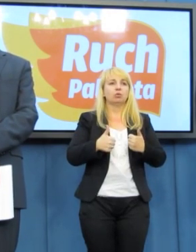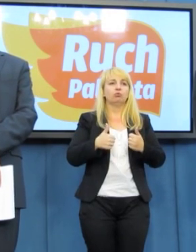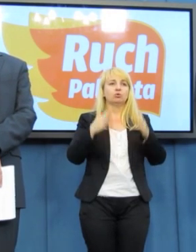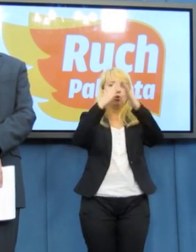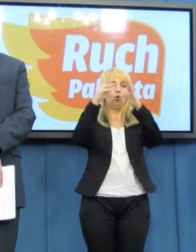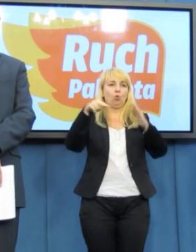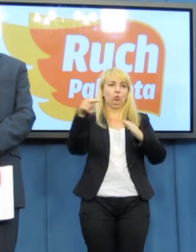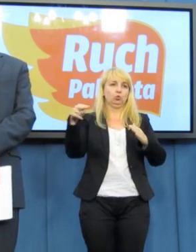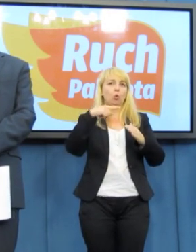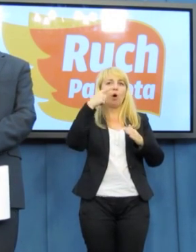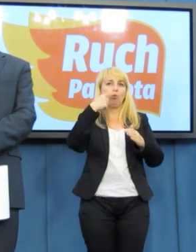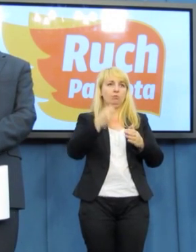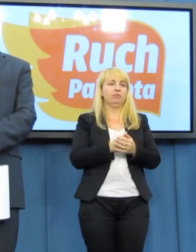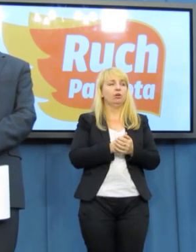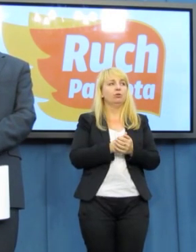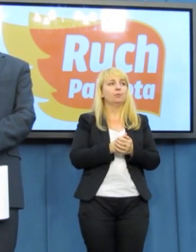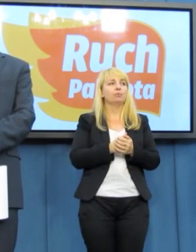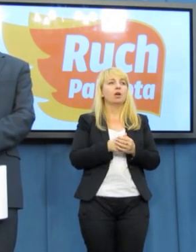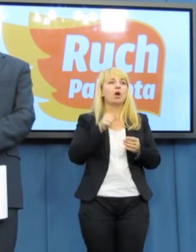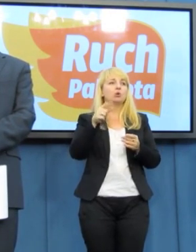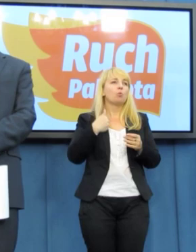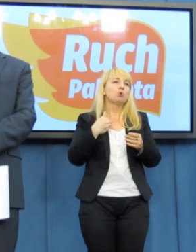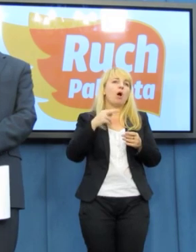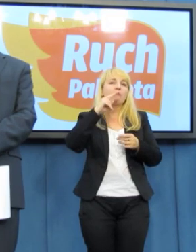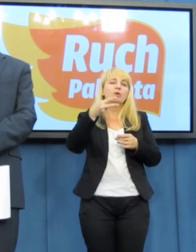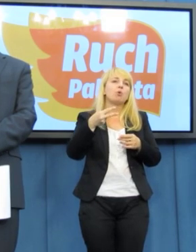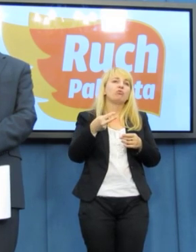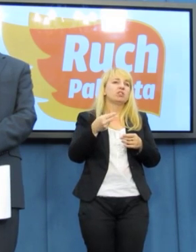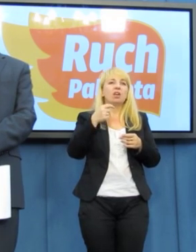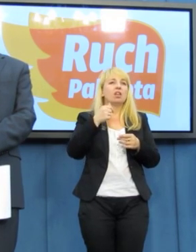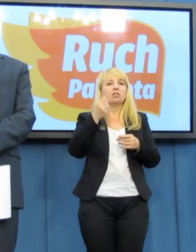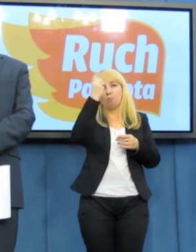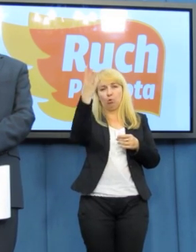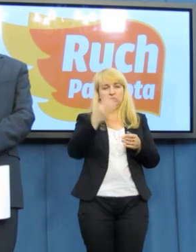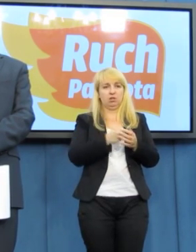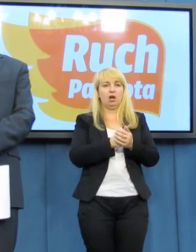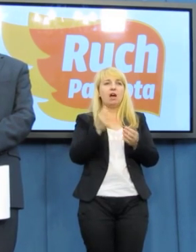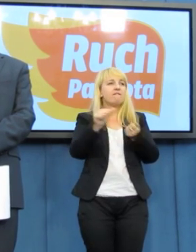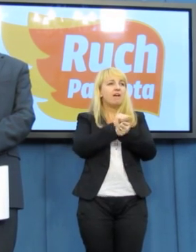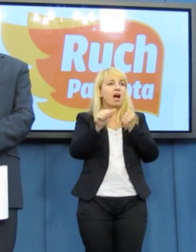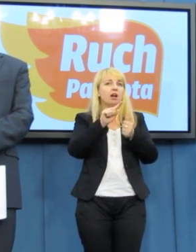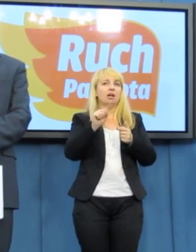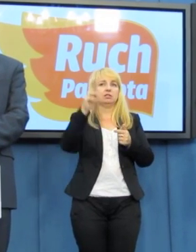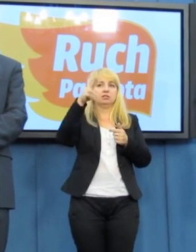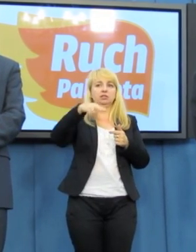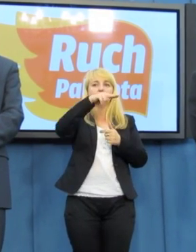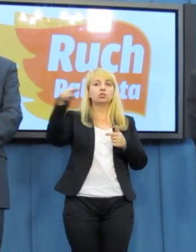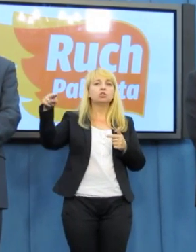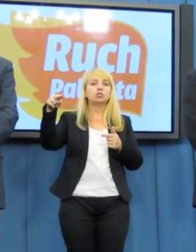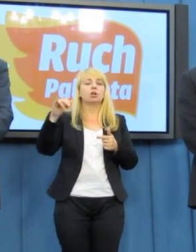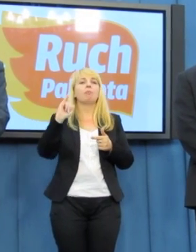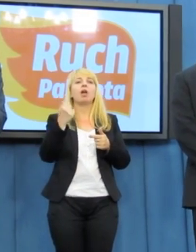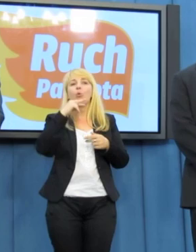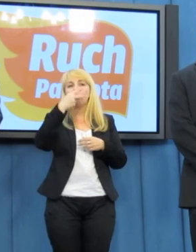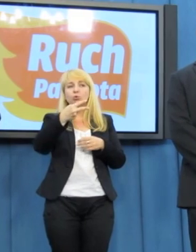Polsce. To wypowiedź taka tendencyjna i trochę niemądra, dlatego że walka z krzyżem, tak jak to się